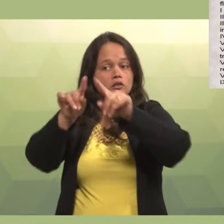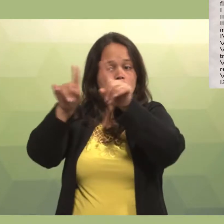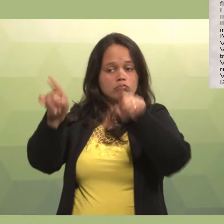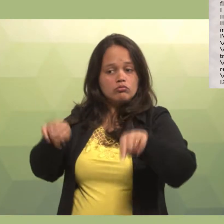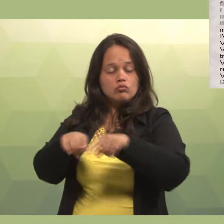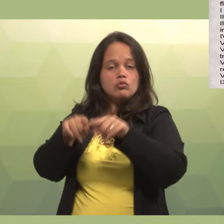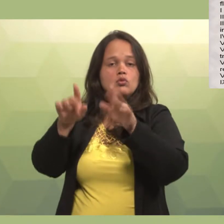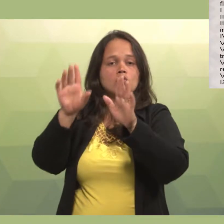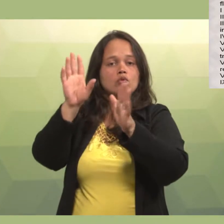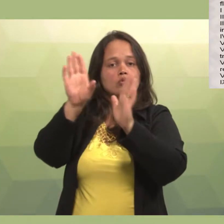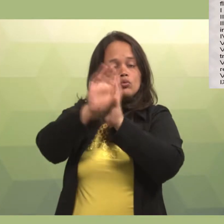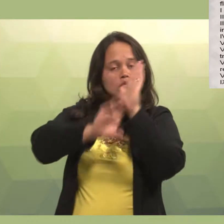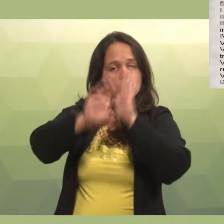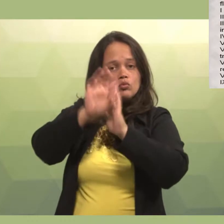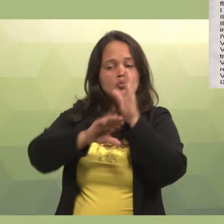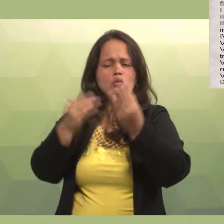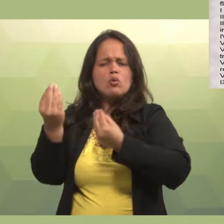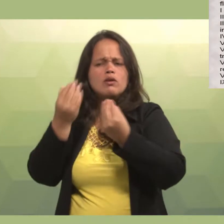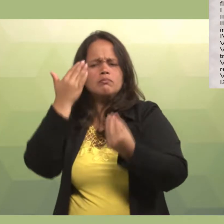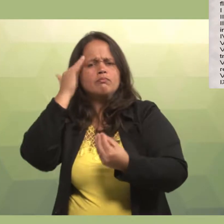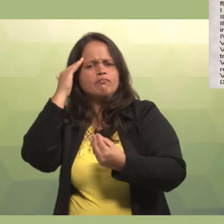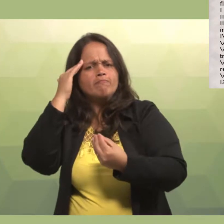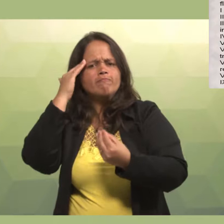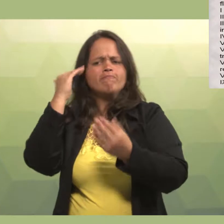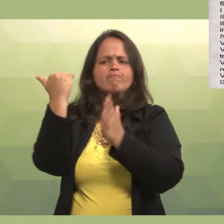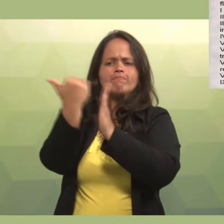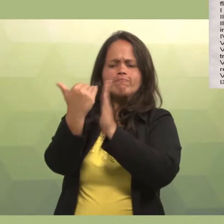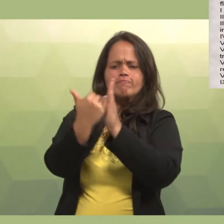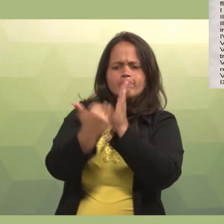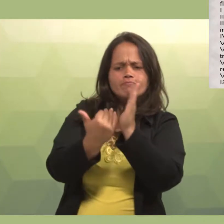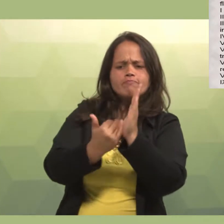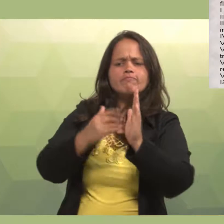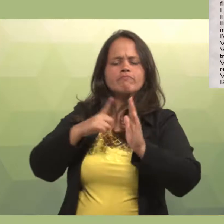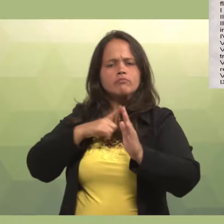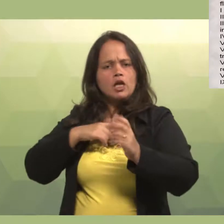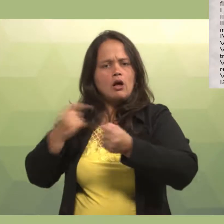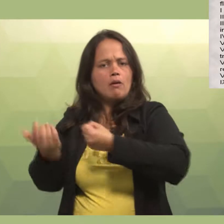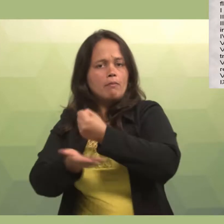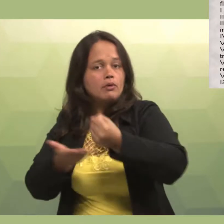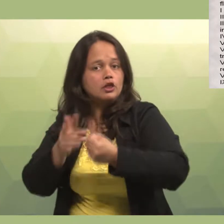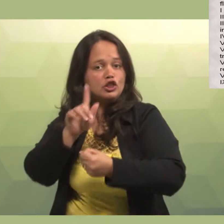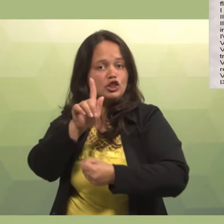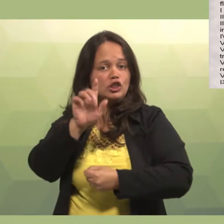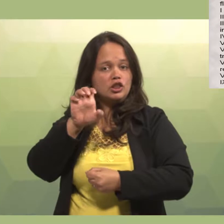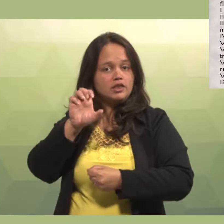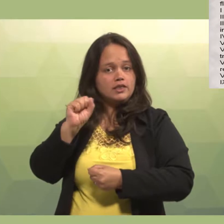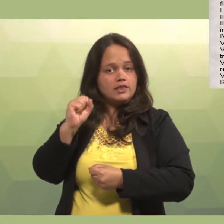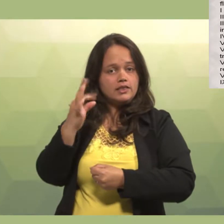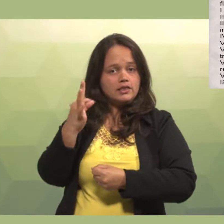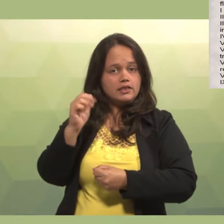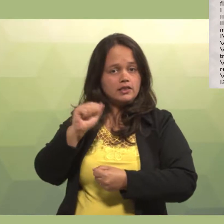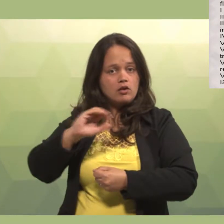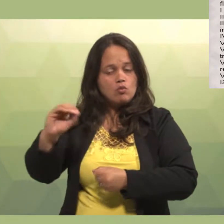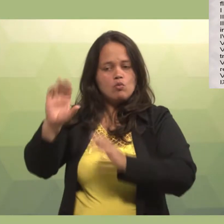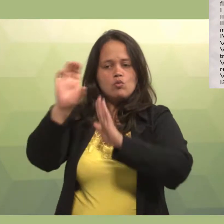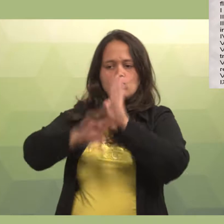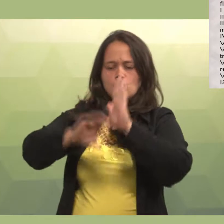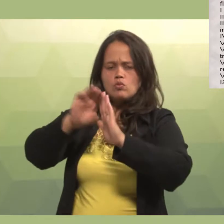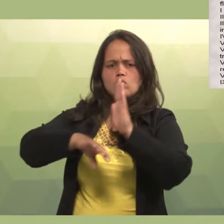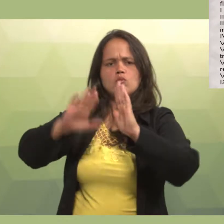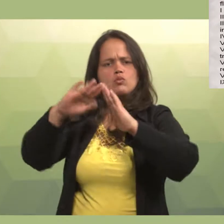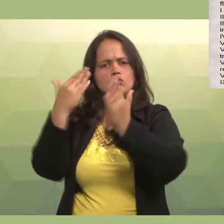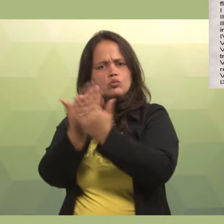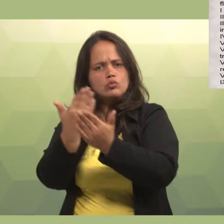curricular, entendida como alternativa operacional que embase a gestão do currículo escolar e represente